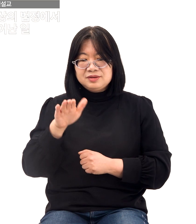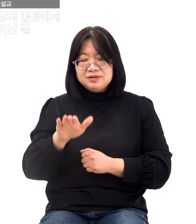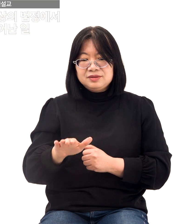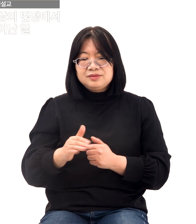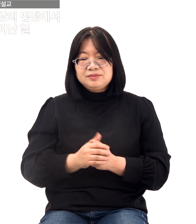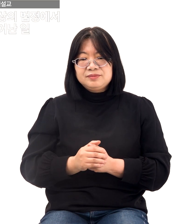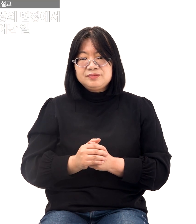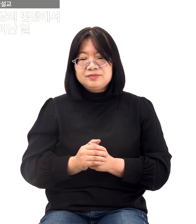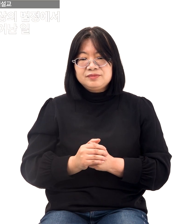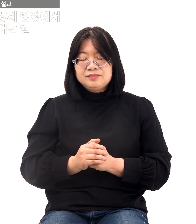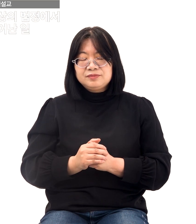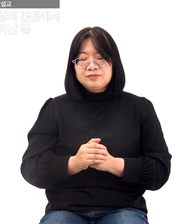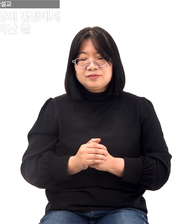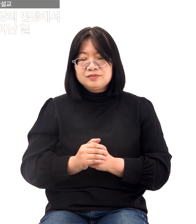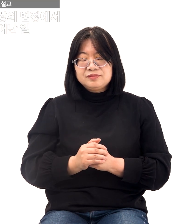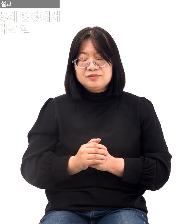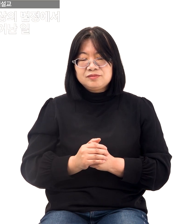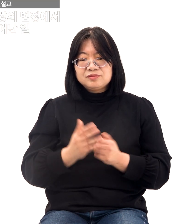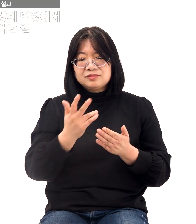나르나